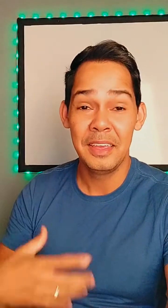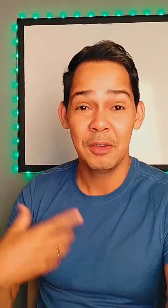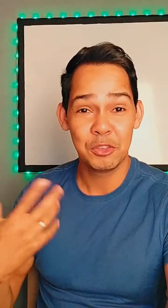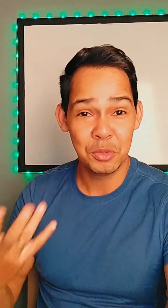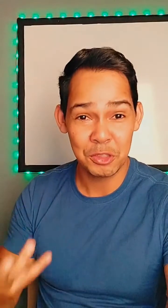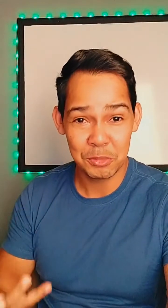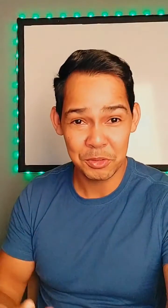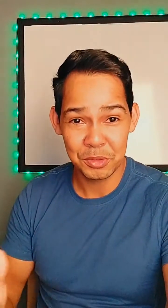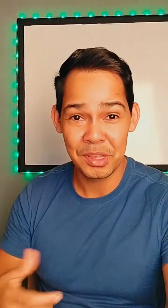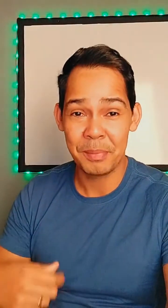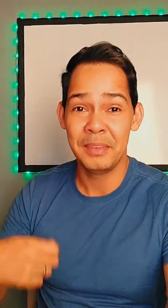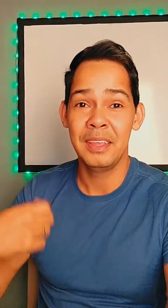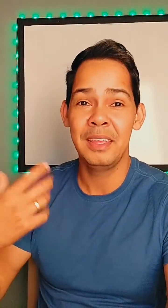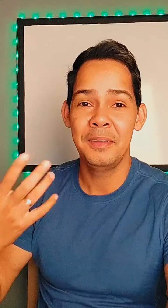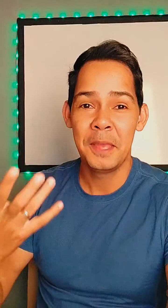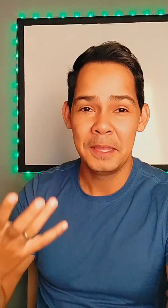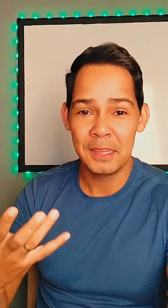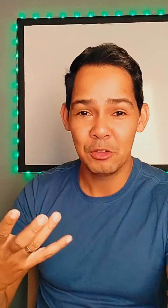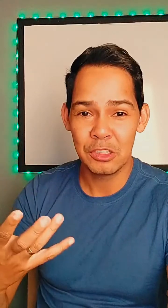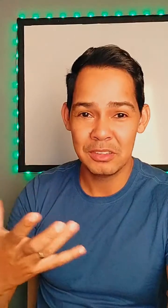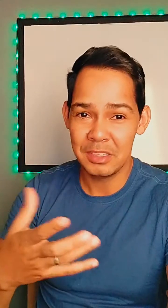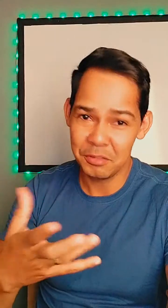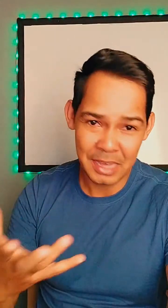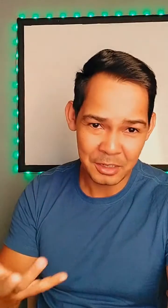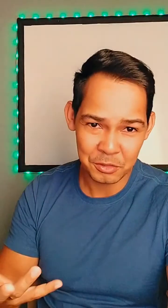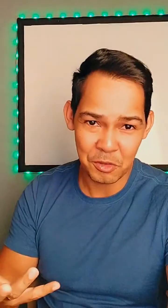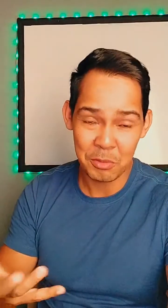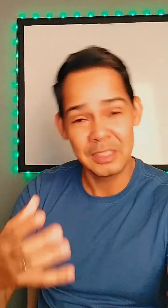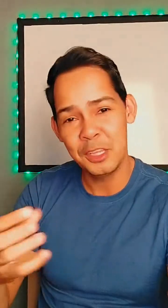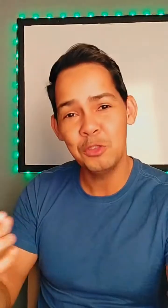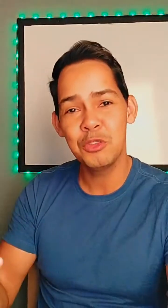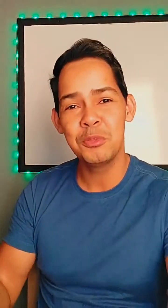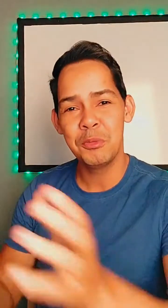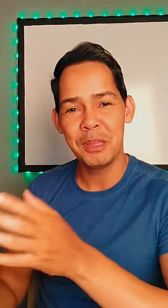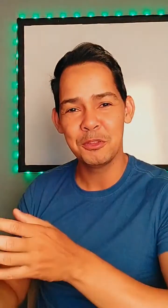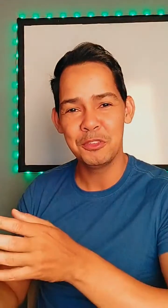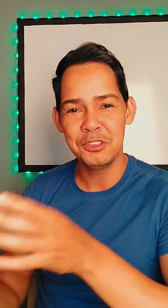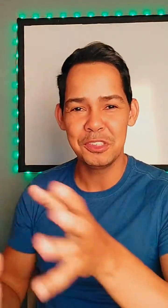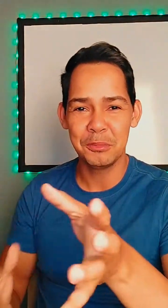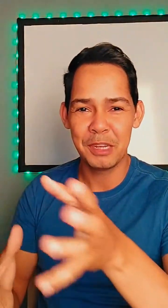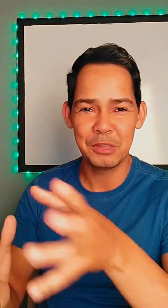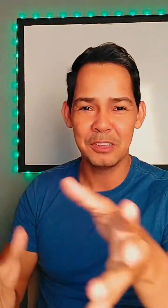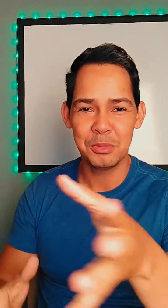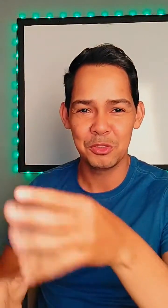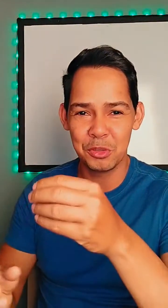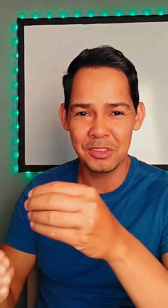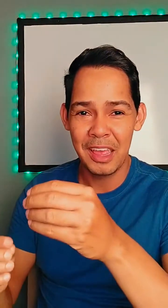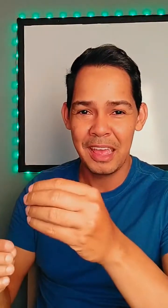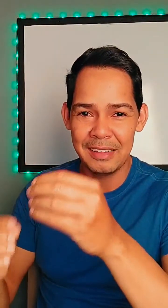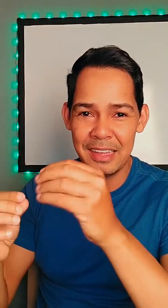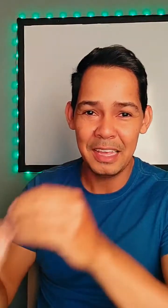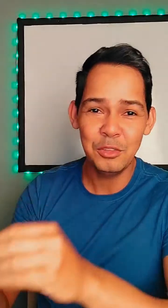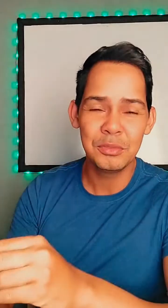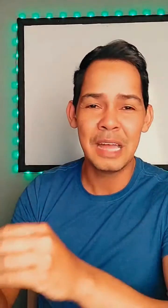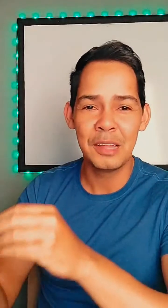ajudo outras pessoas a aprender. Então, eu já testei várias formas, até eu descobri o meu método de ensino para ajudar as pessoas a ter resultado